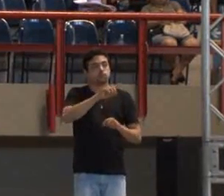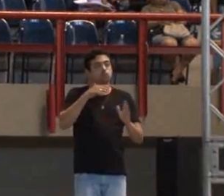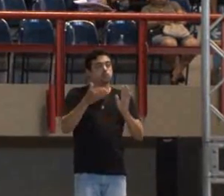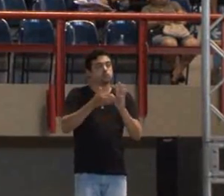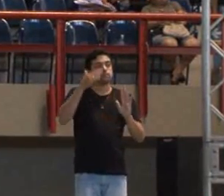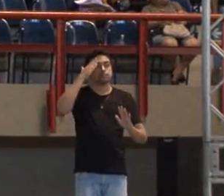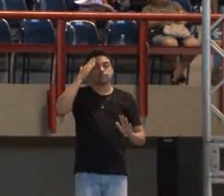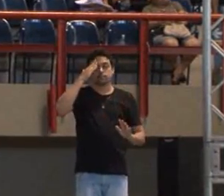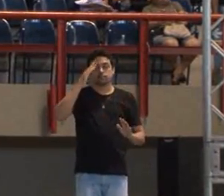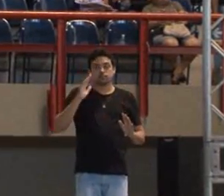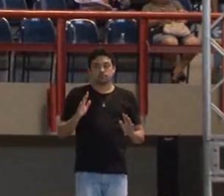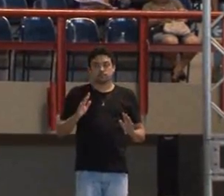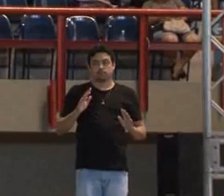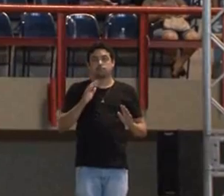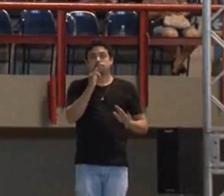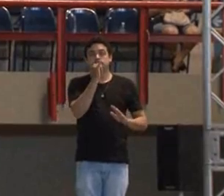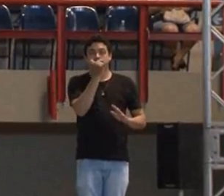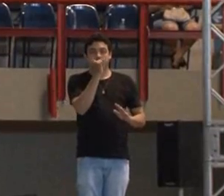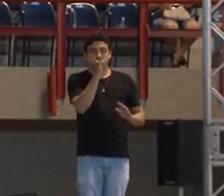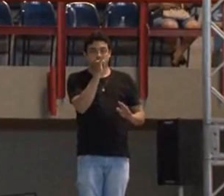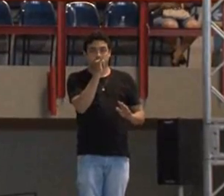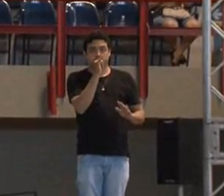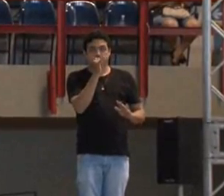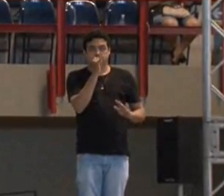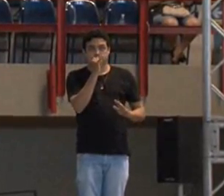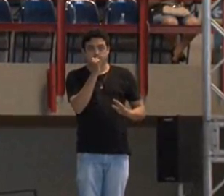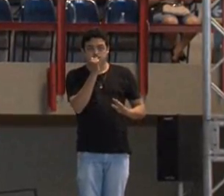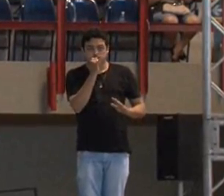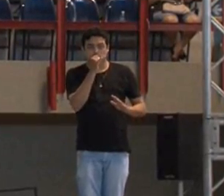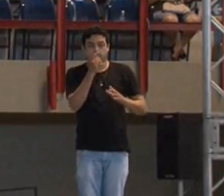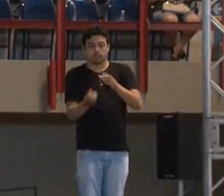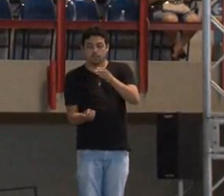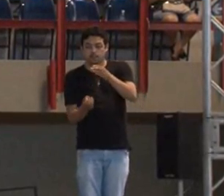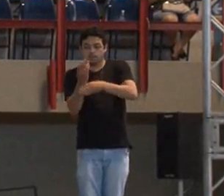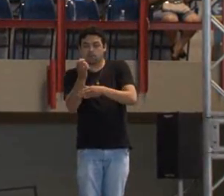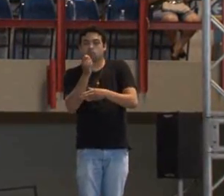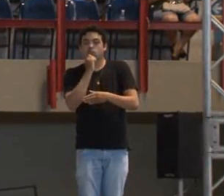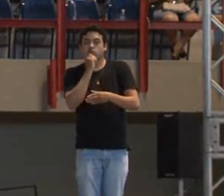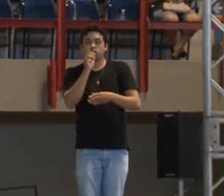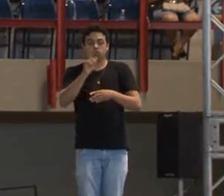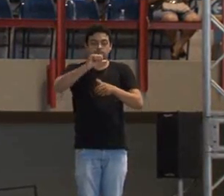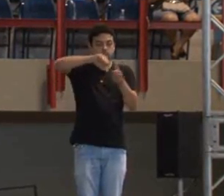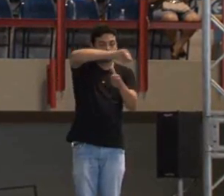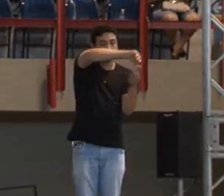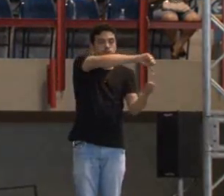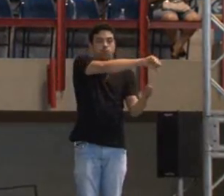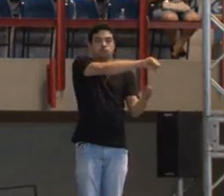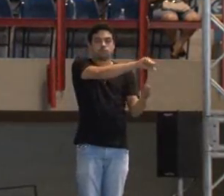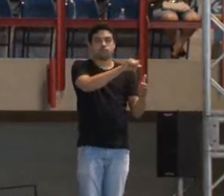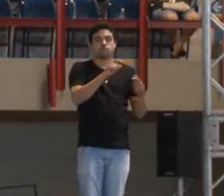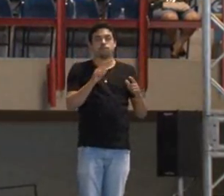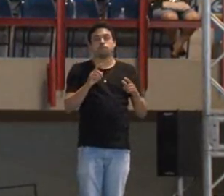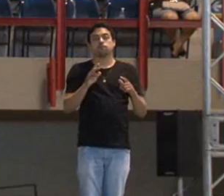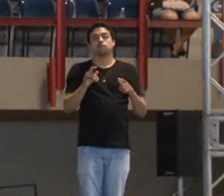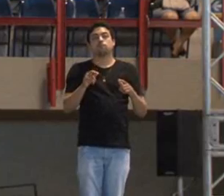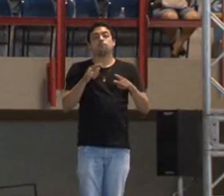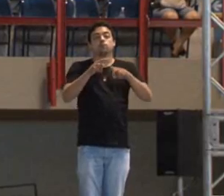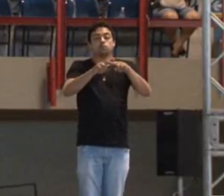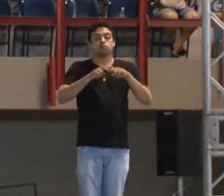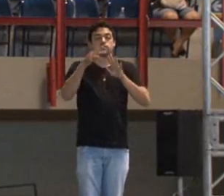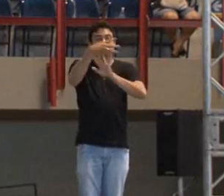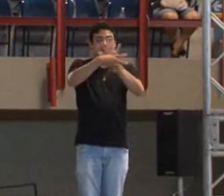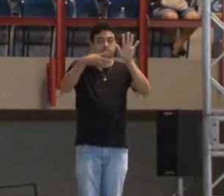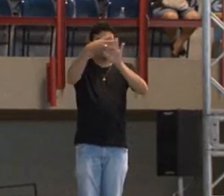mundo entendesse: a energia não se cria, se transforma. O texto que vocês têm na